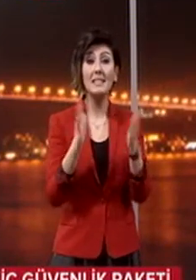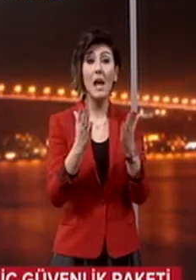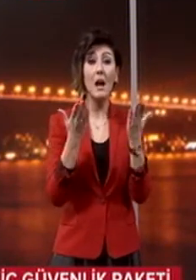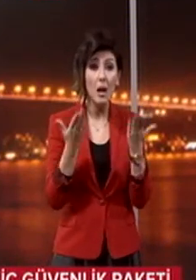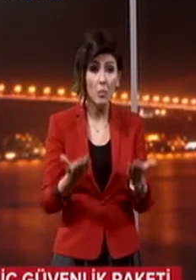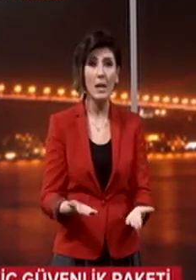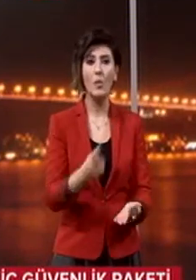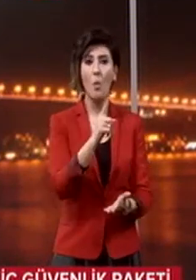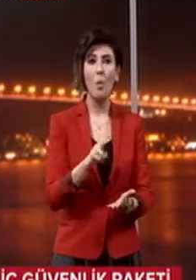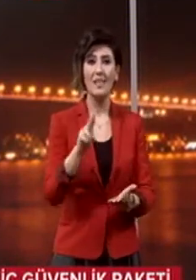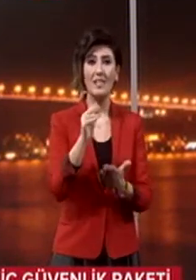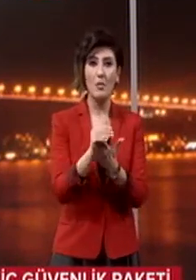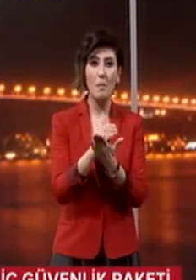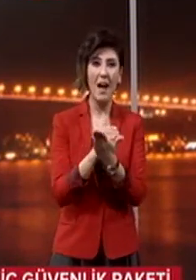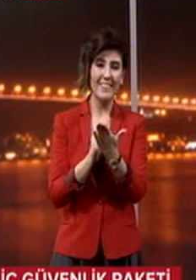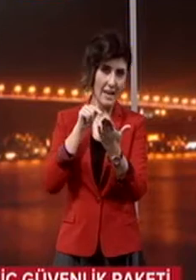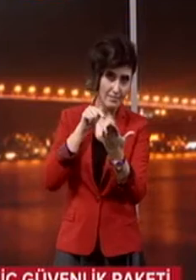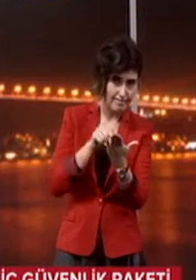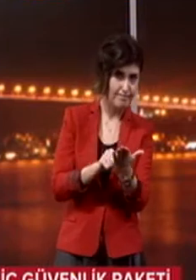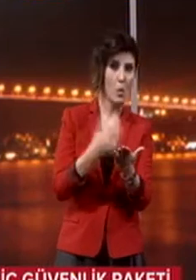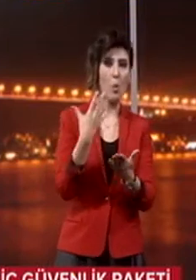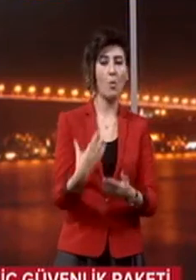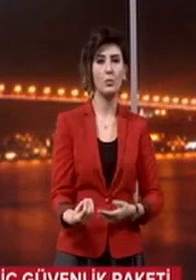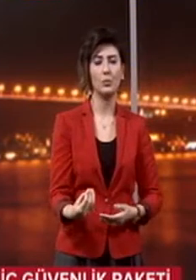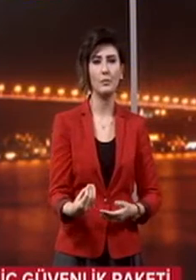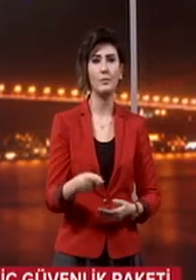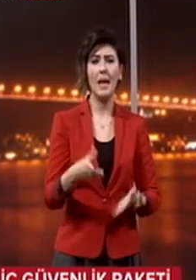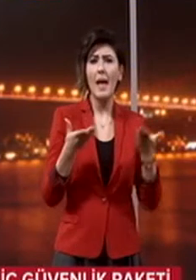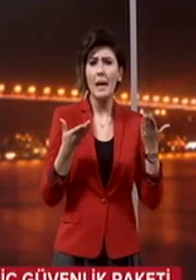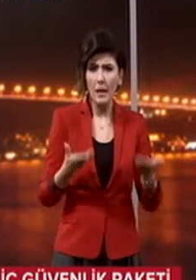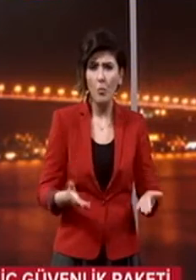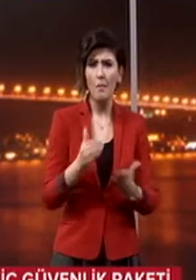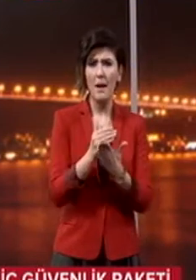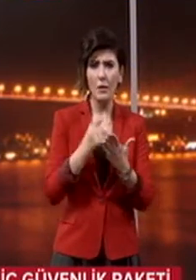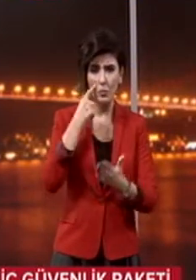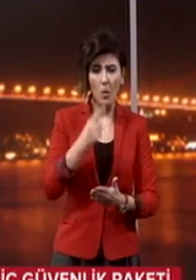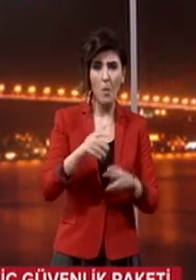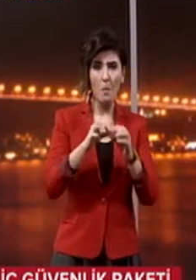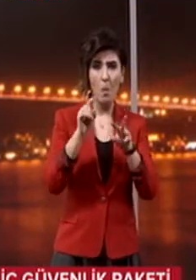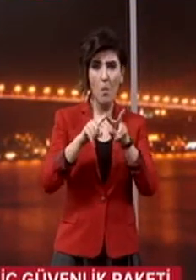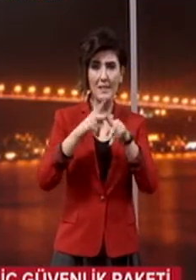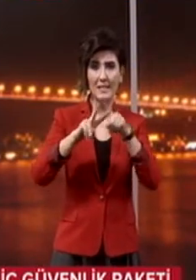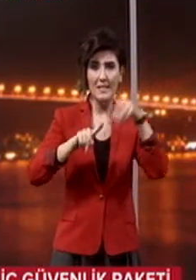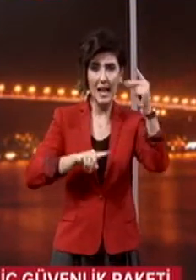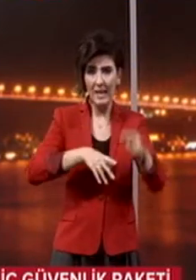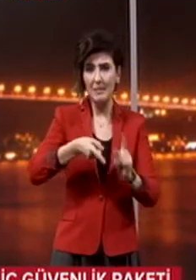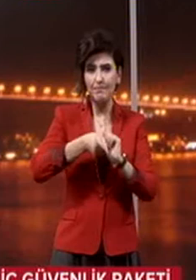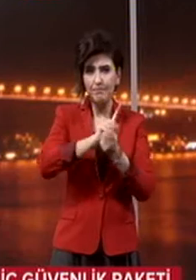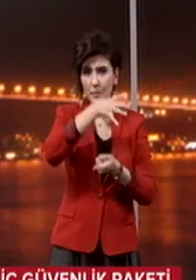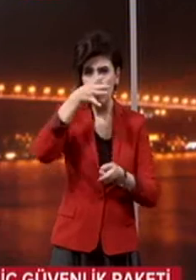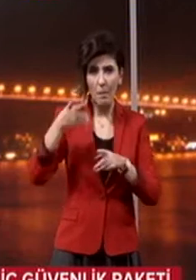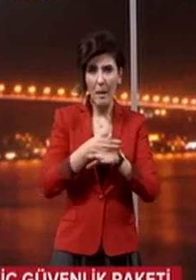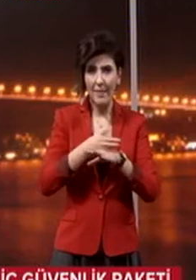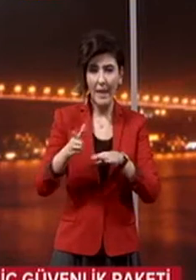maddesi daha kabul edilerek 17. maddeye gelindi. Kabul edilen maddelere göre bonzai ve türevi uyuşturucu maddeler